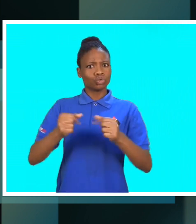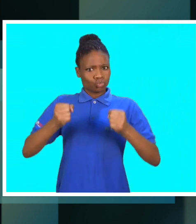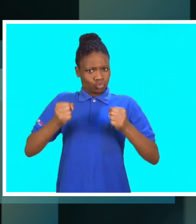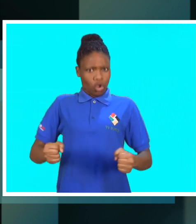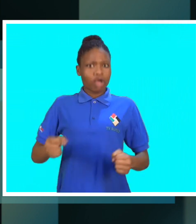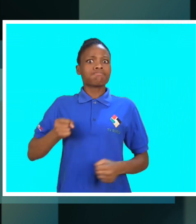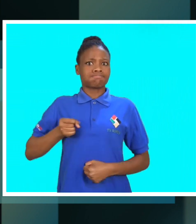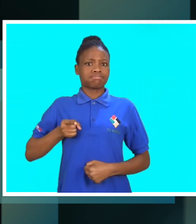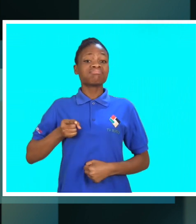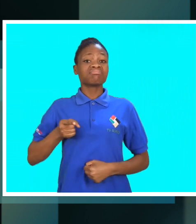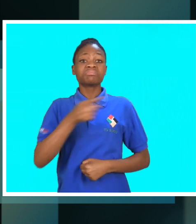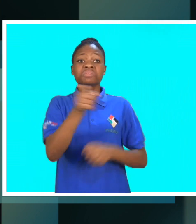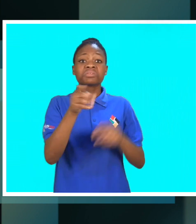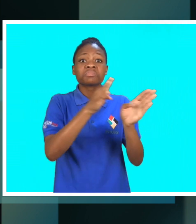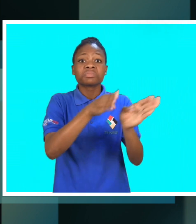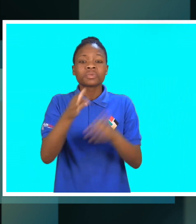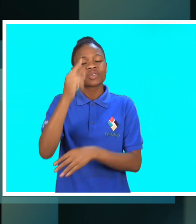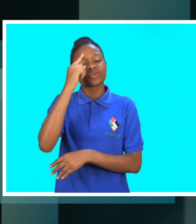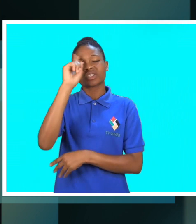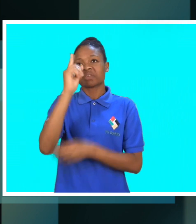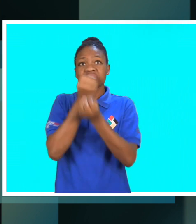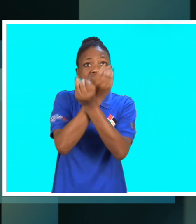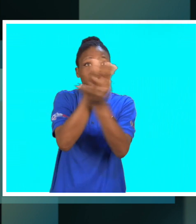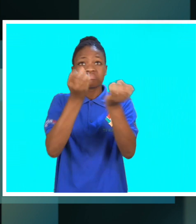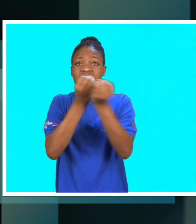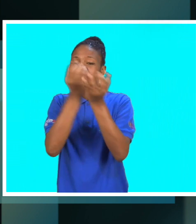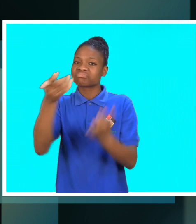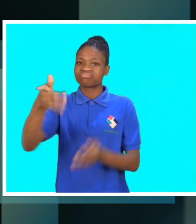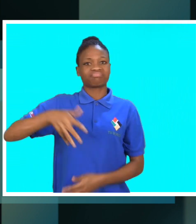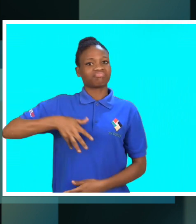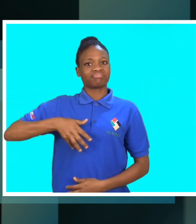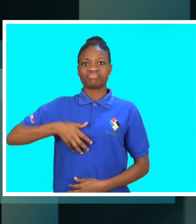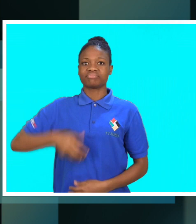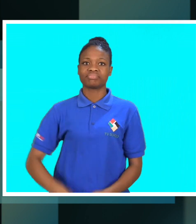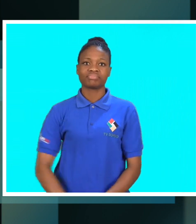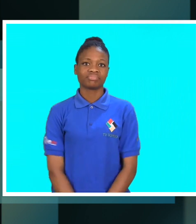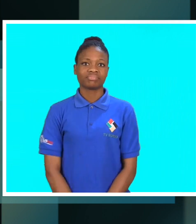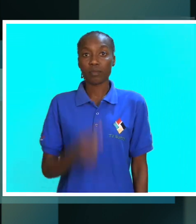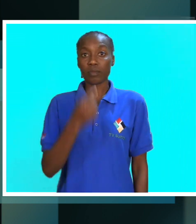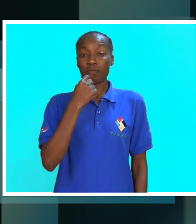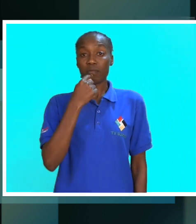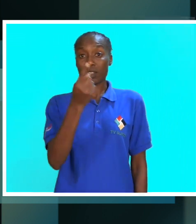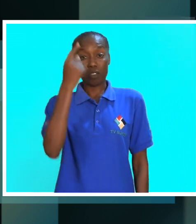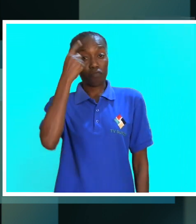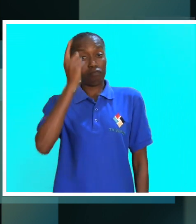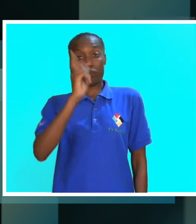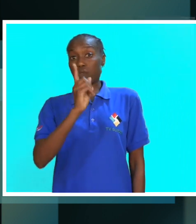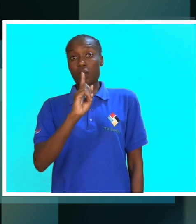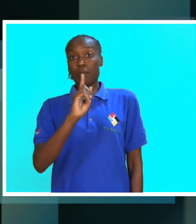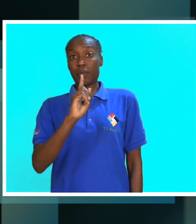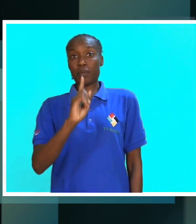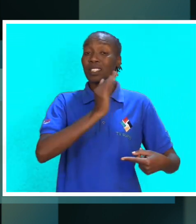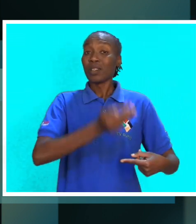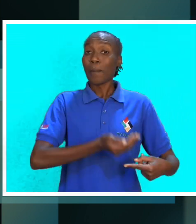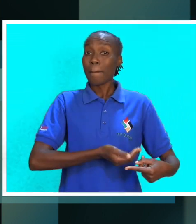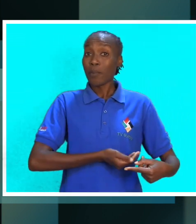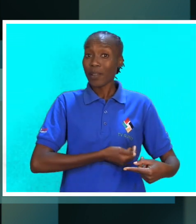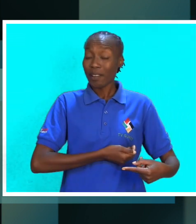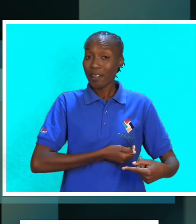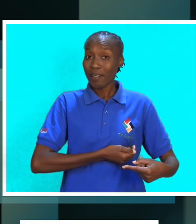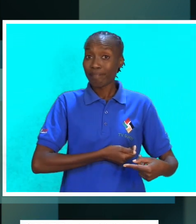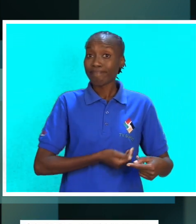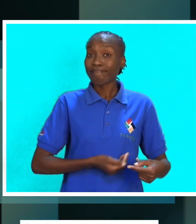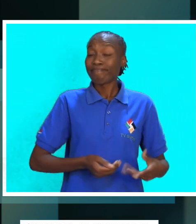da mama, mas as nossas fontes revelaram desconhecimento desta informação. Não sei dizer.